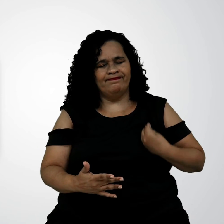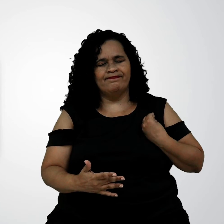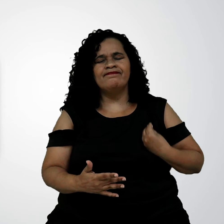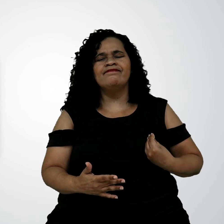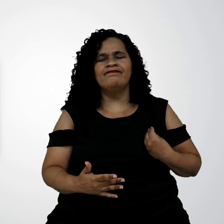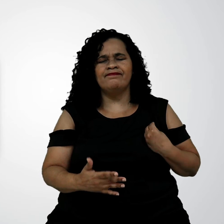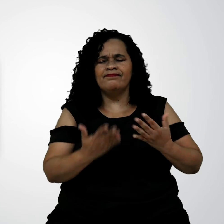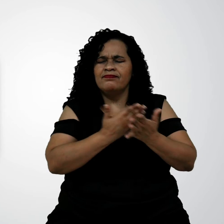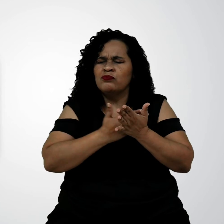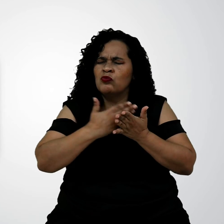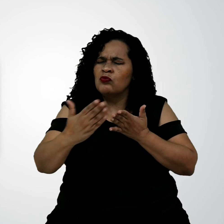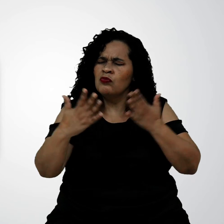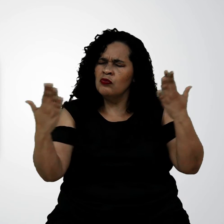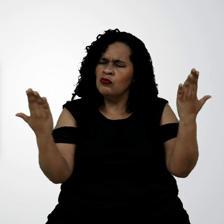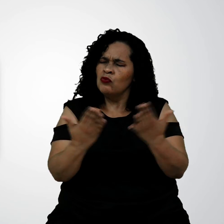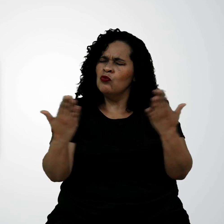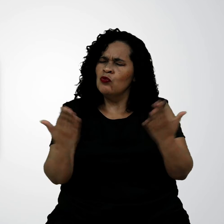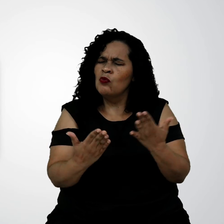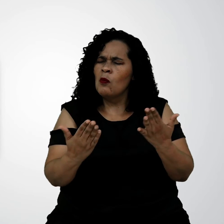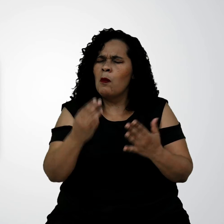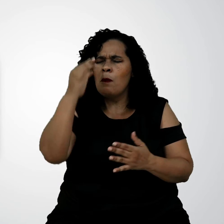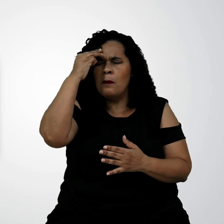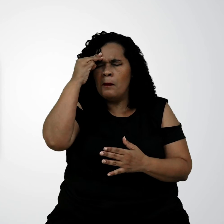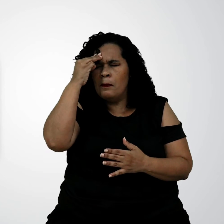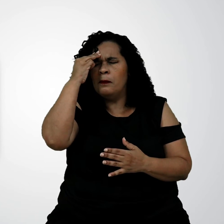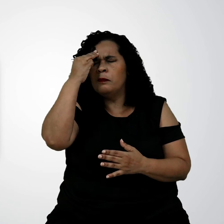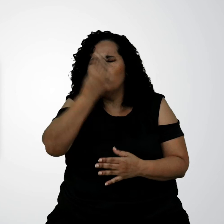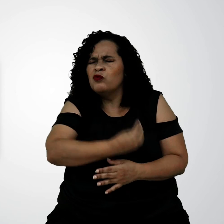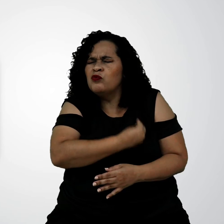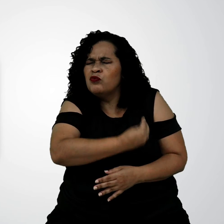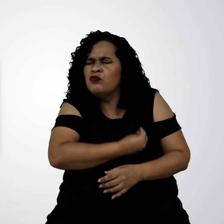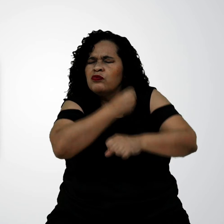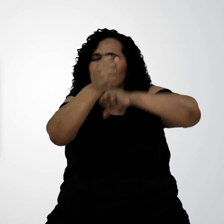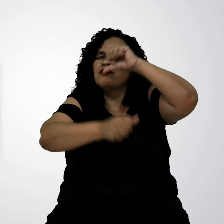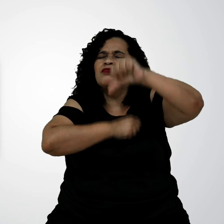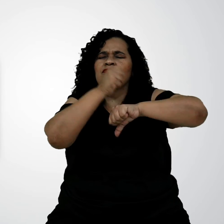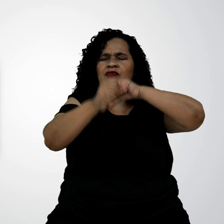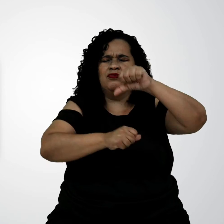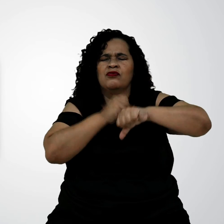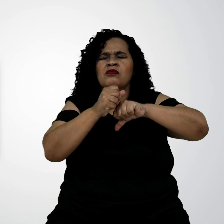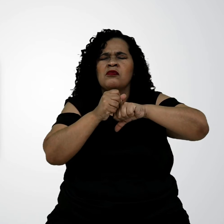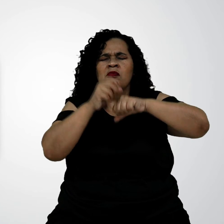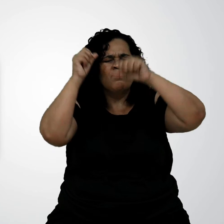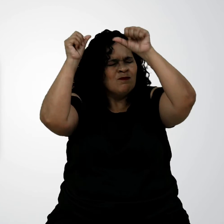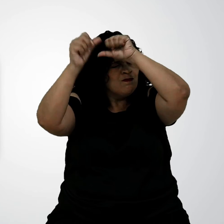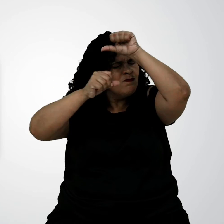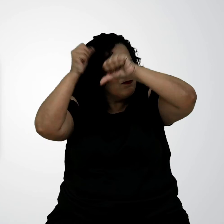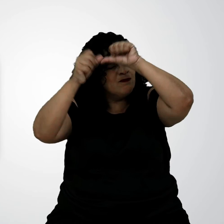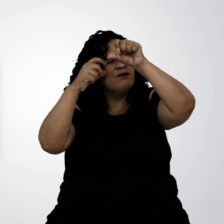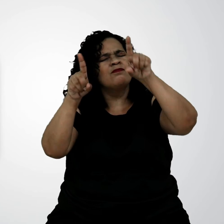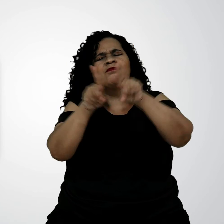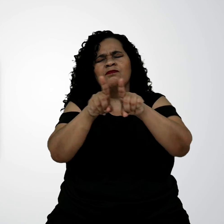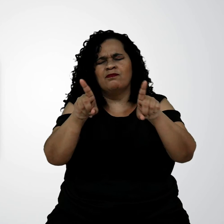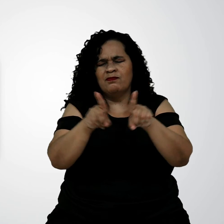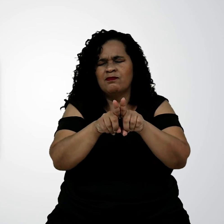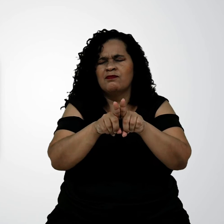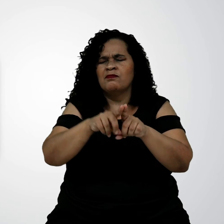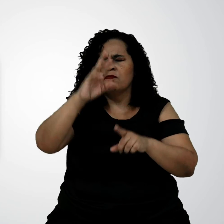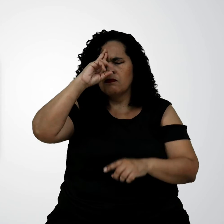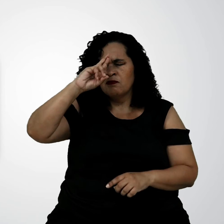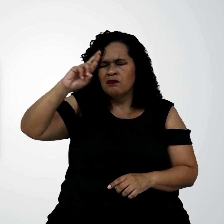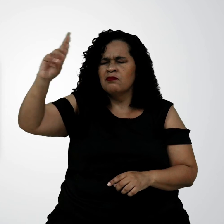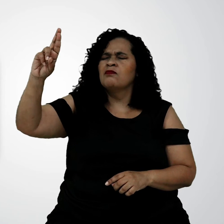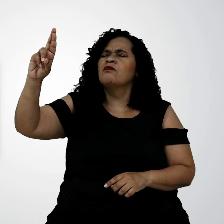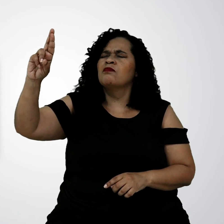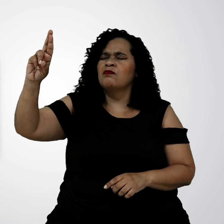Senhor, para que mentalidades sejam transformadas pelo poder da Tua palavra. Ó Senhor, a fé vem pelo